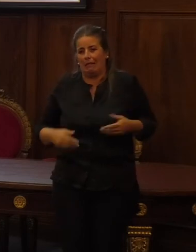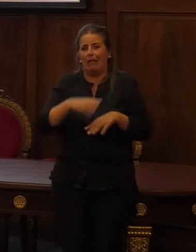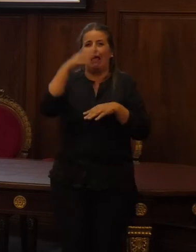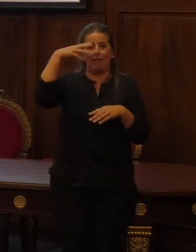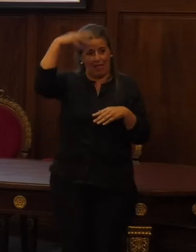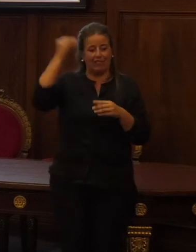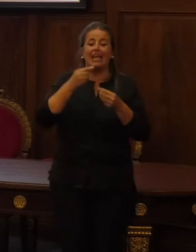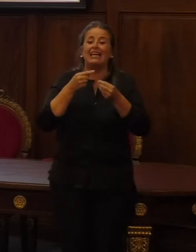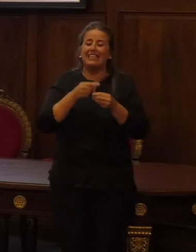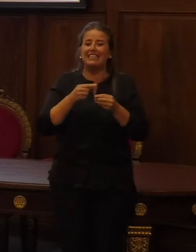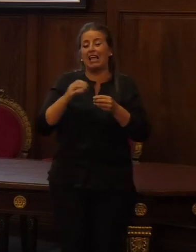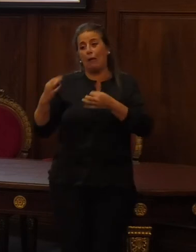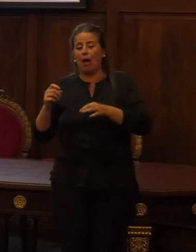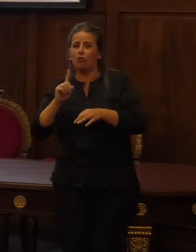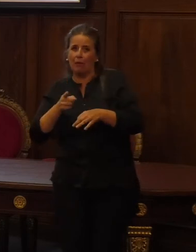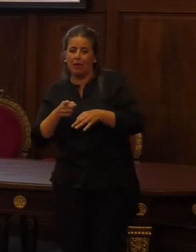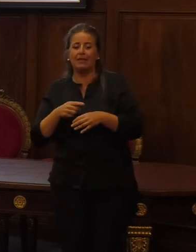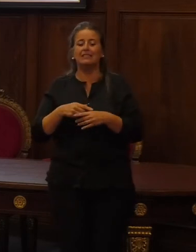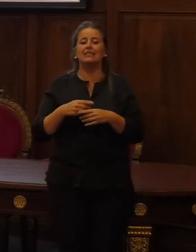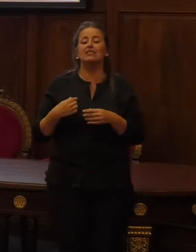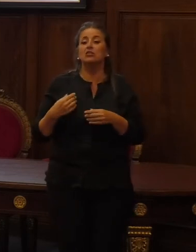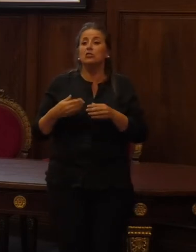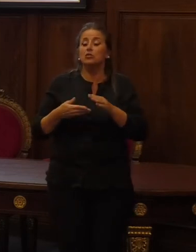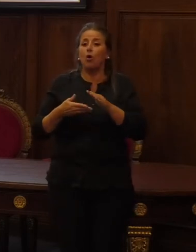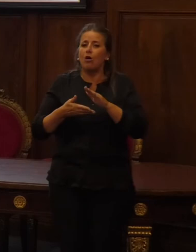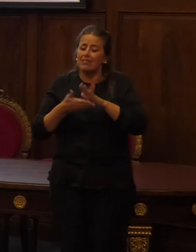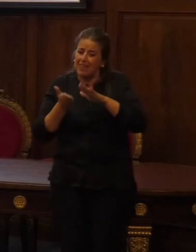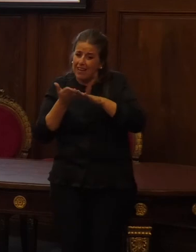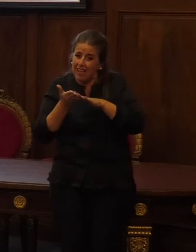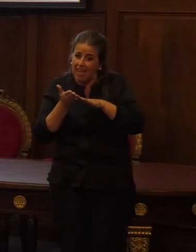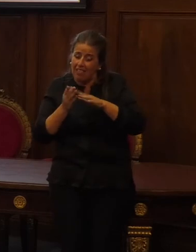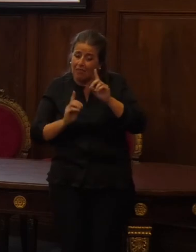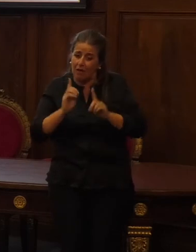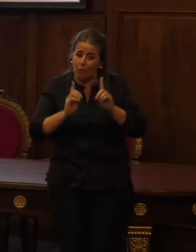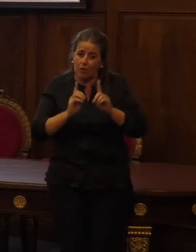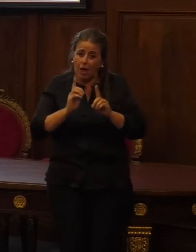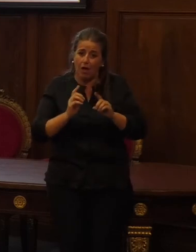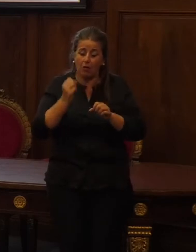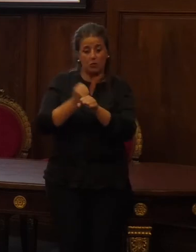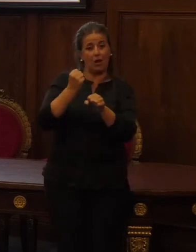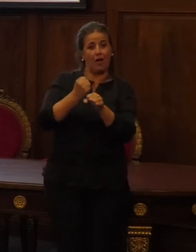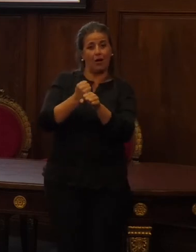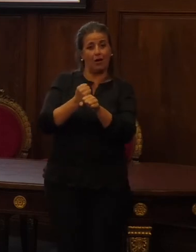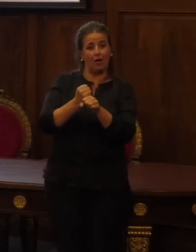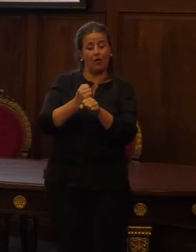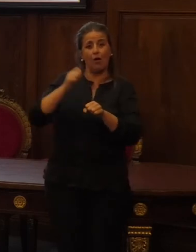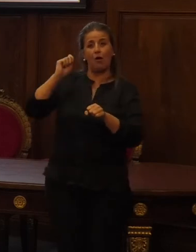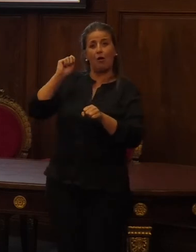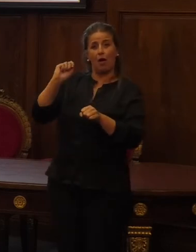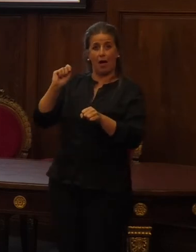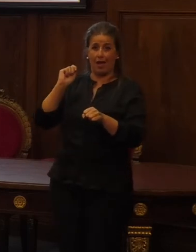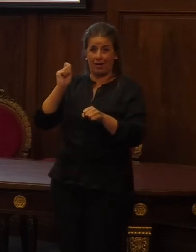Nico. Y ellos salían de facultad con trabajo en OSE o en